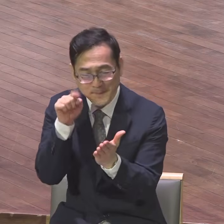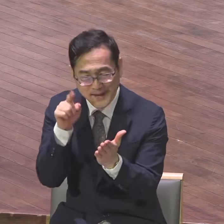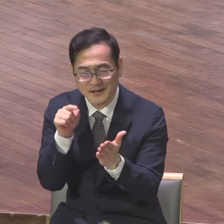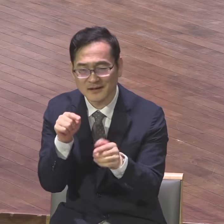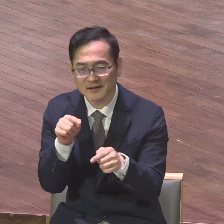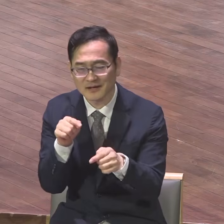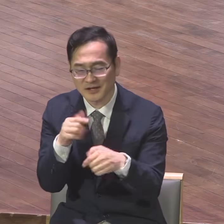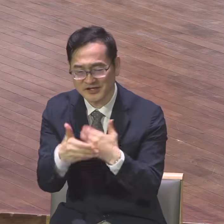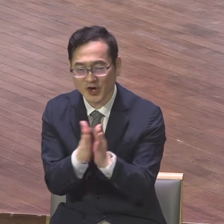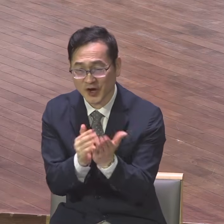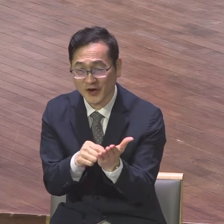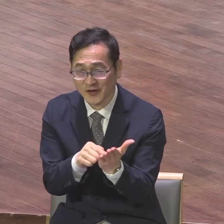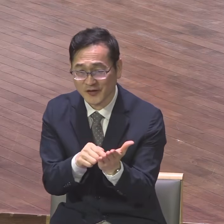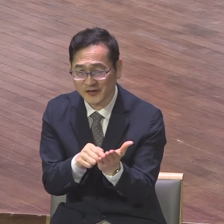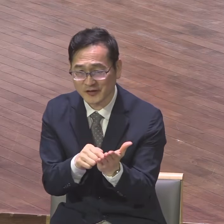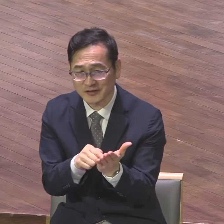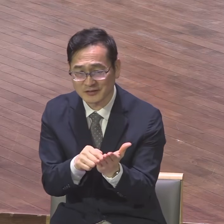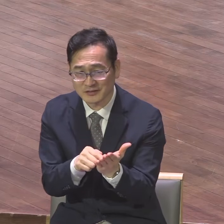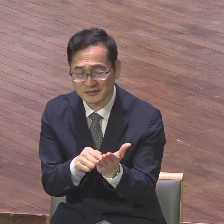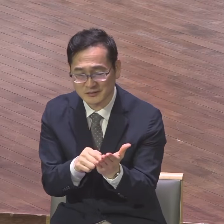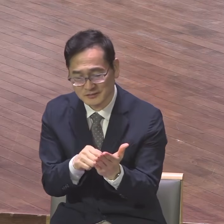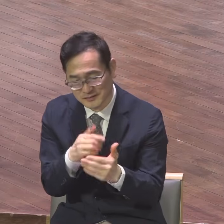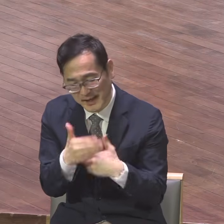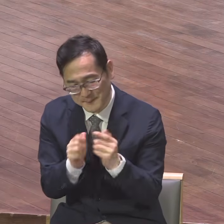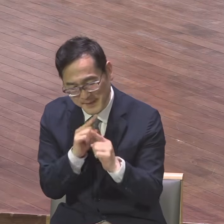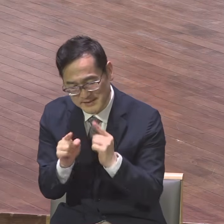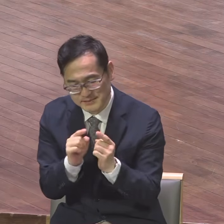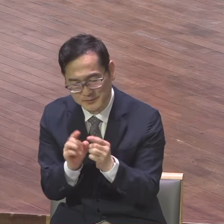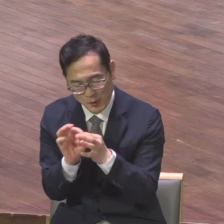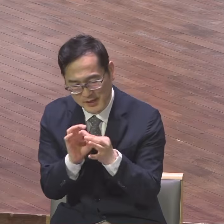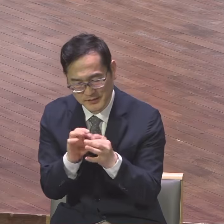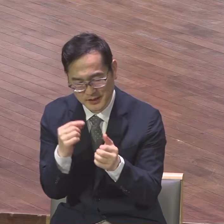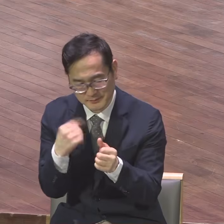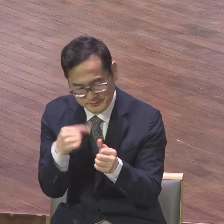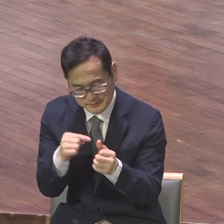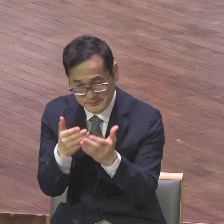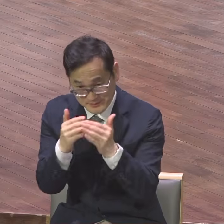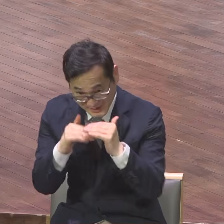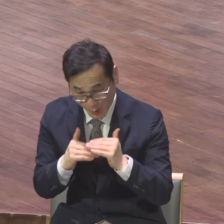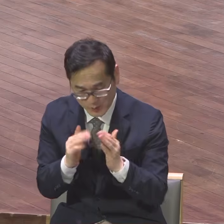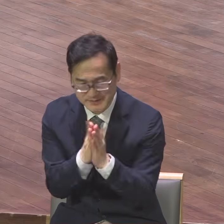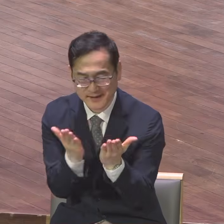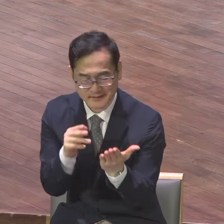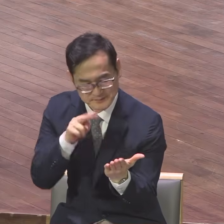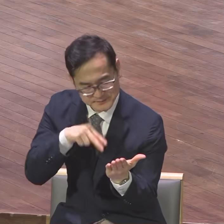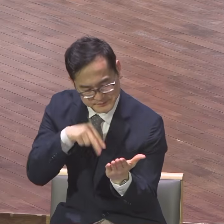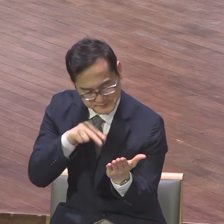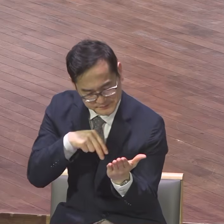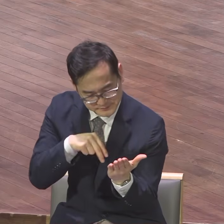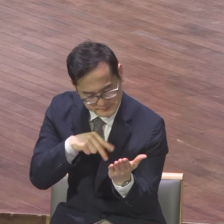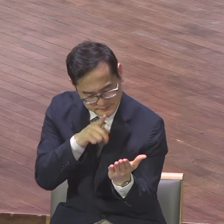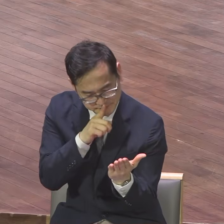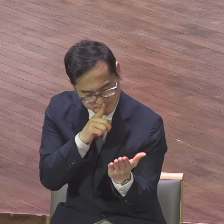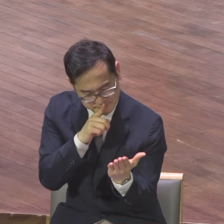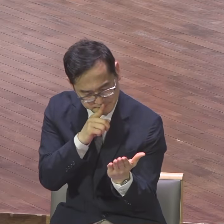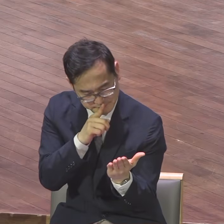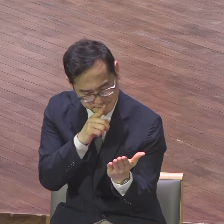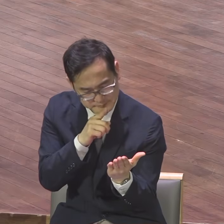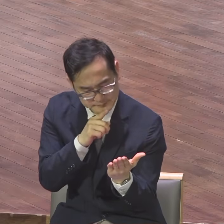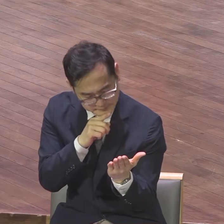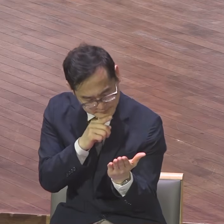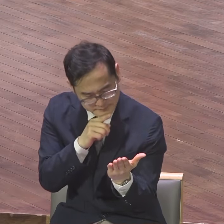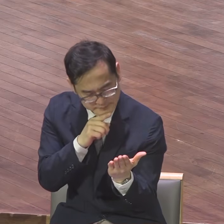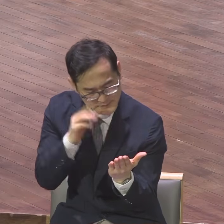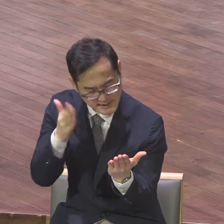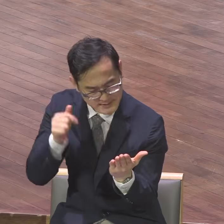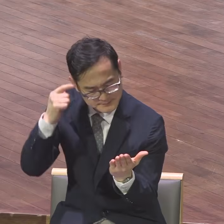일어나서 제일 먼저 하나님 말씀을 대하라고 말씀하잖아요. 말씀을 먼저 묵상하는 이유가 뭐냐 말이에요. 모든 걸